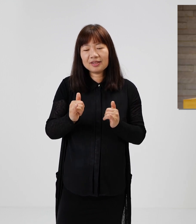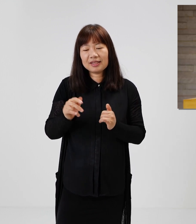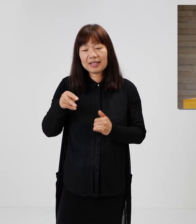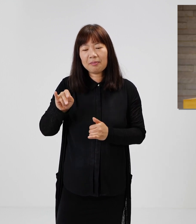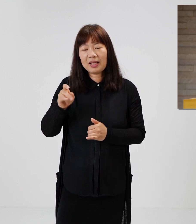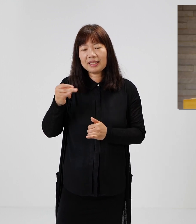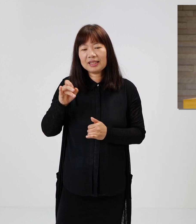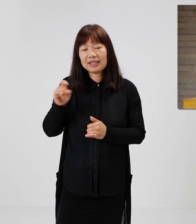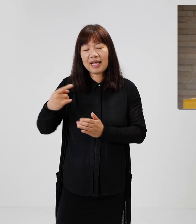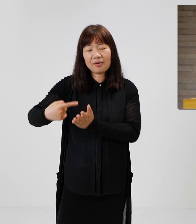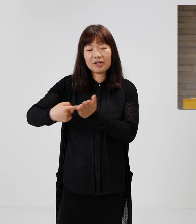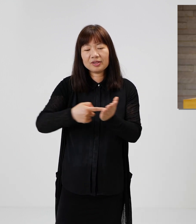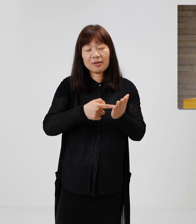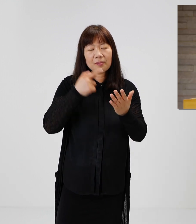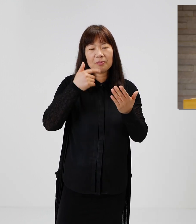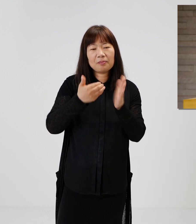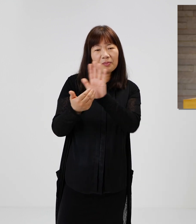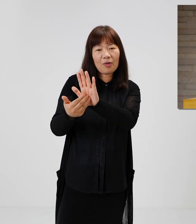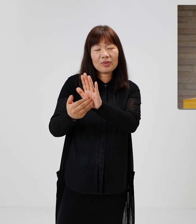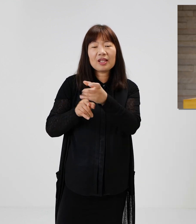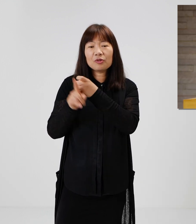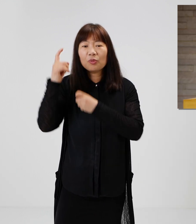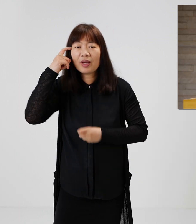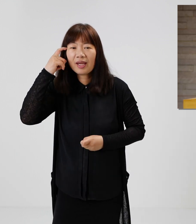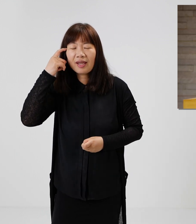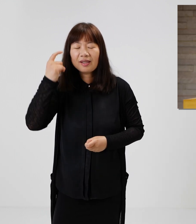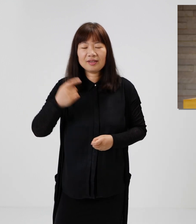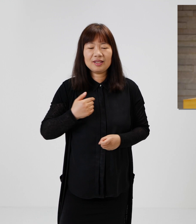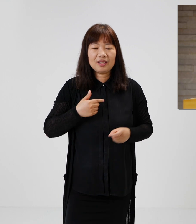자기들이 조국이 망하고